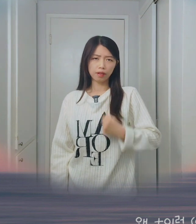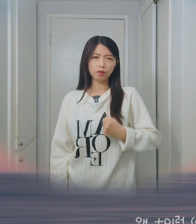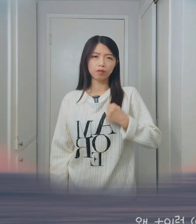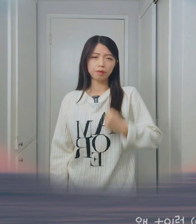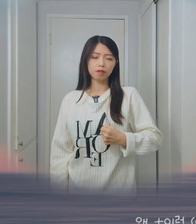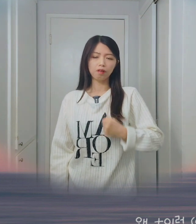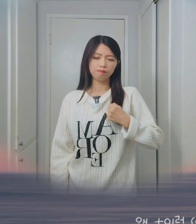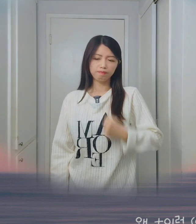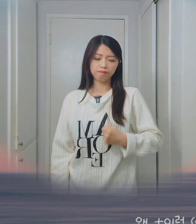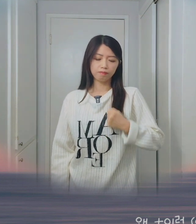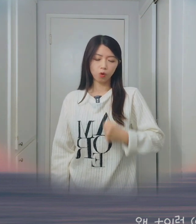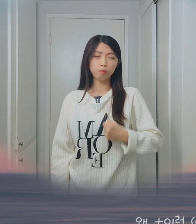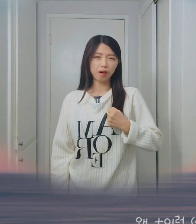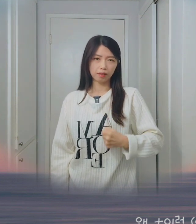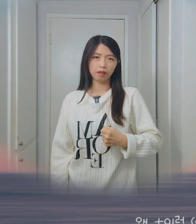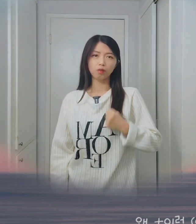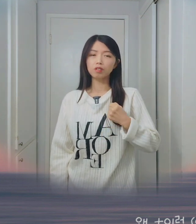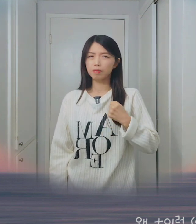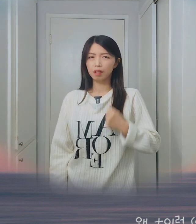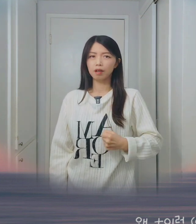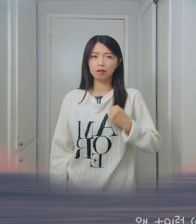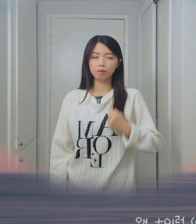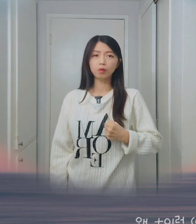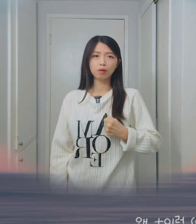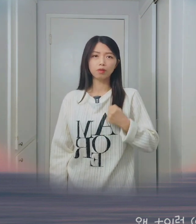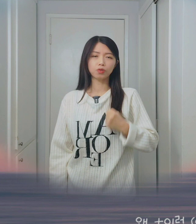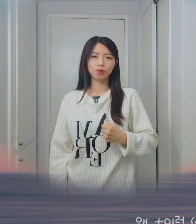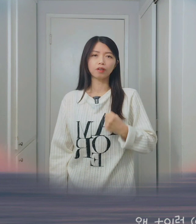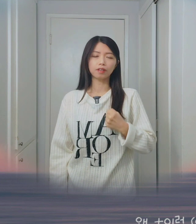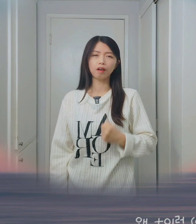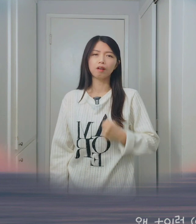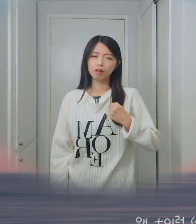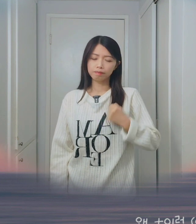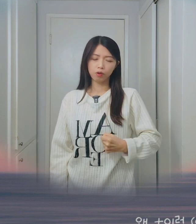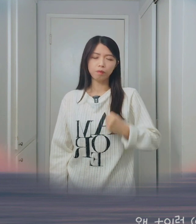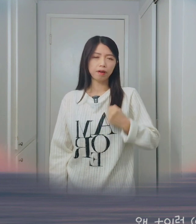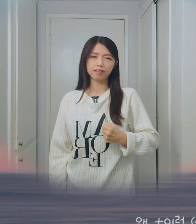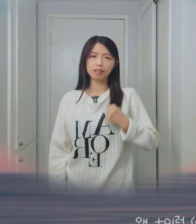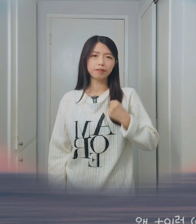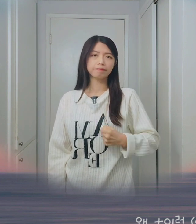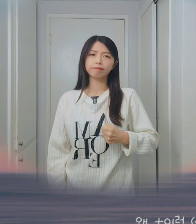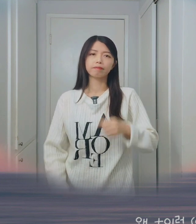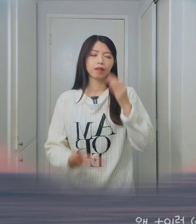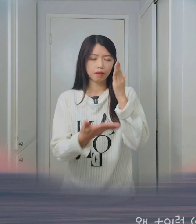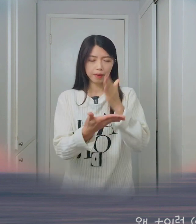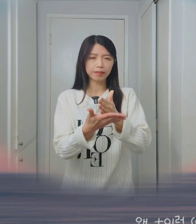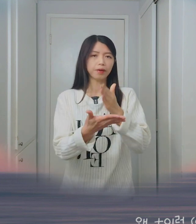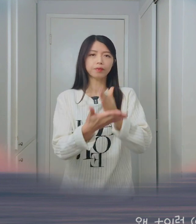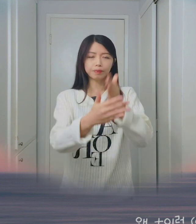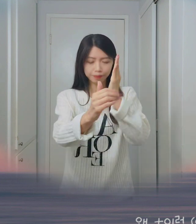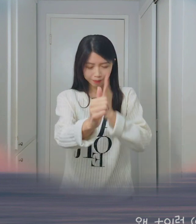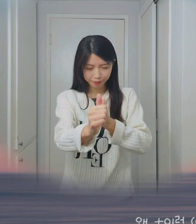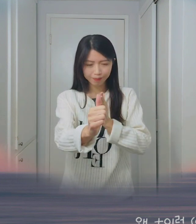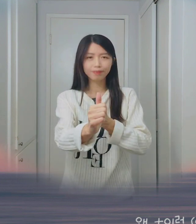위아래로 이렇게 살짝 움직이면서 원망하다 이런 뜻입니다. 표정이 좀 중요할 것 같은데요. 원망하지